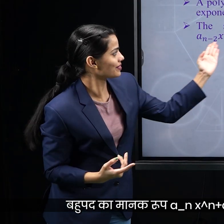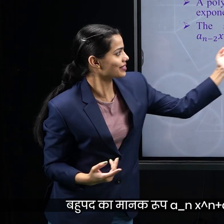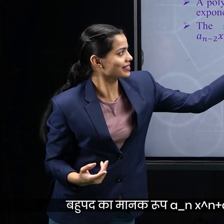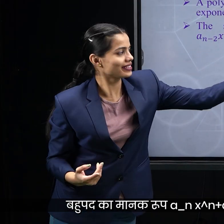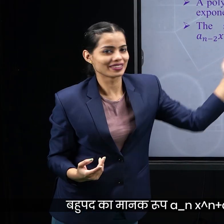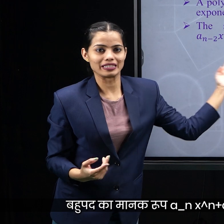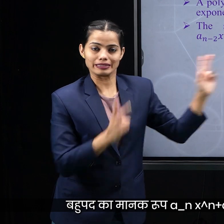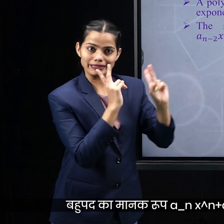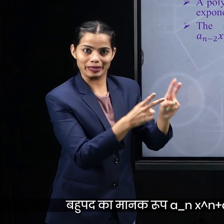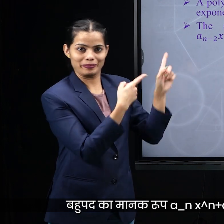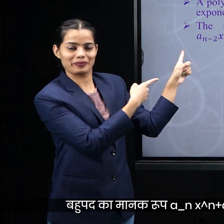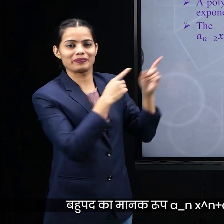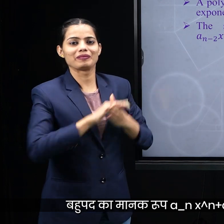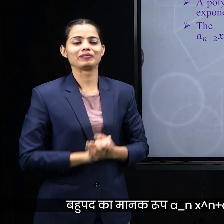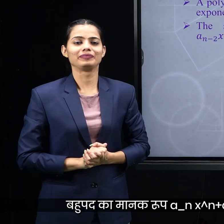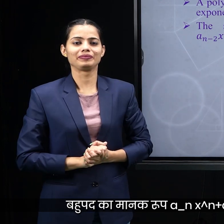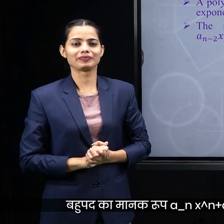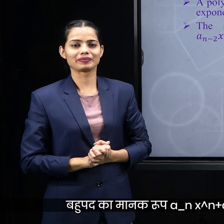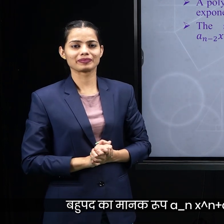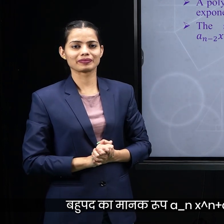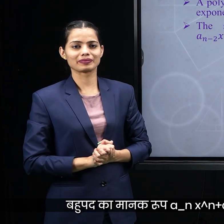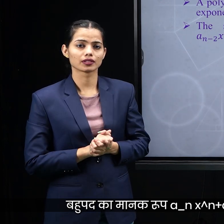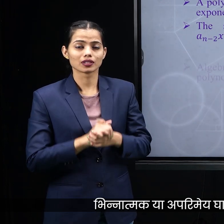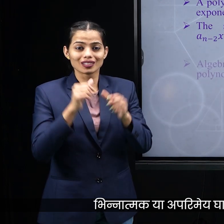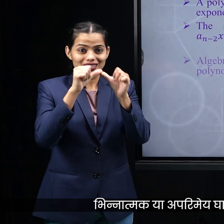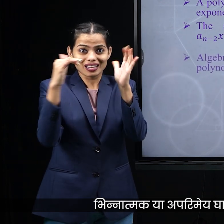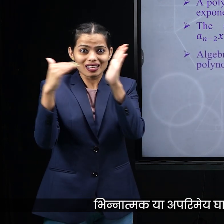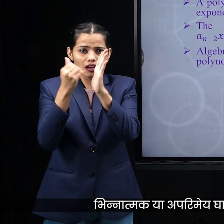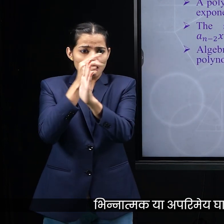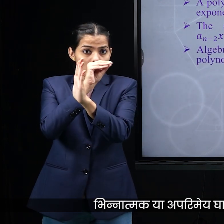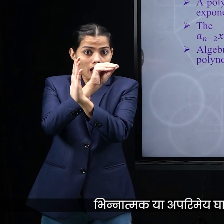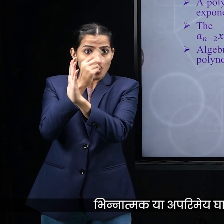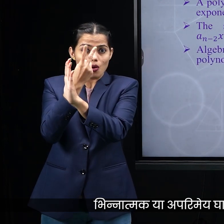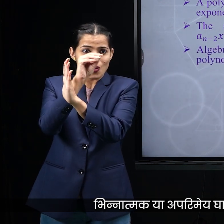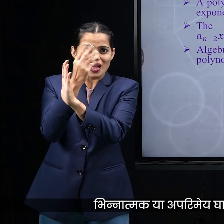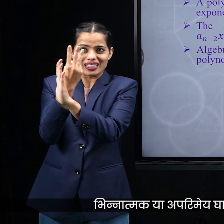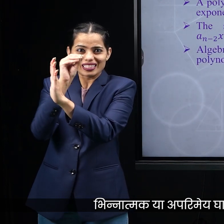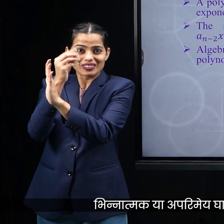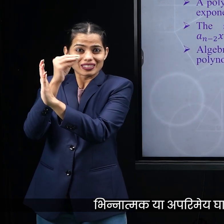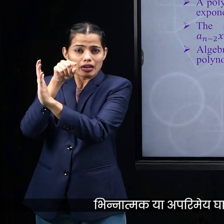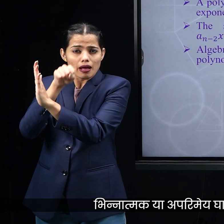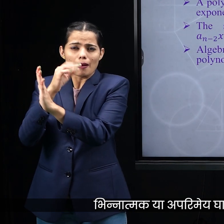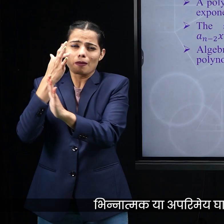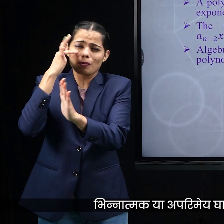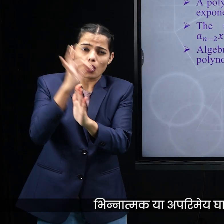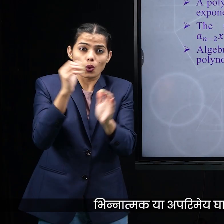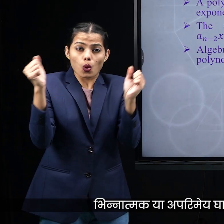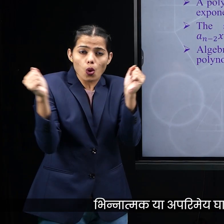+ a1x + ao है। भिन्नात्मक या अपरिमेय